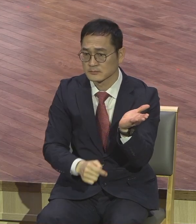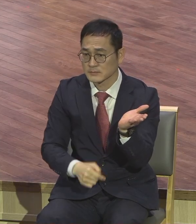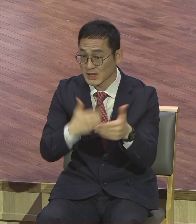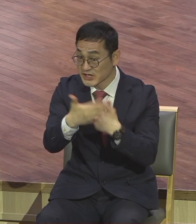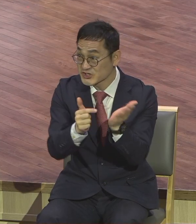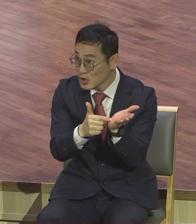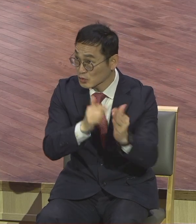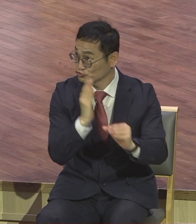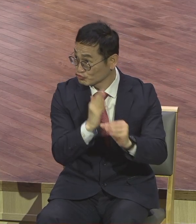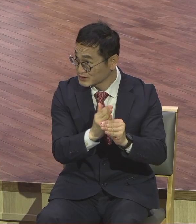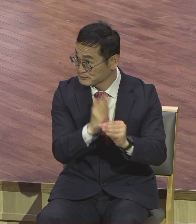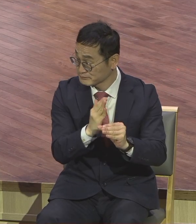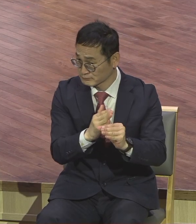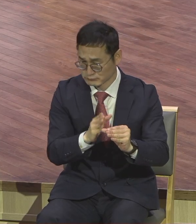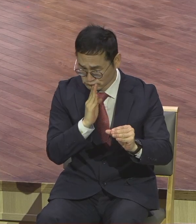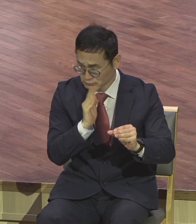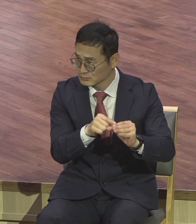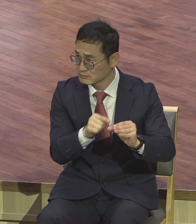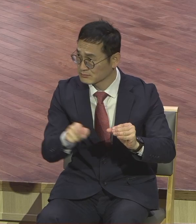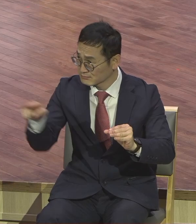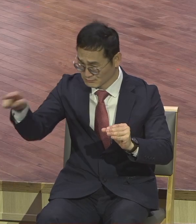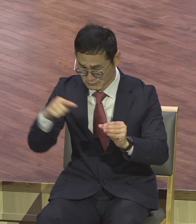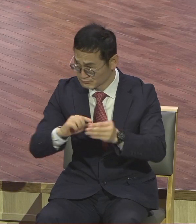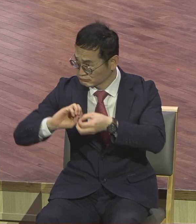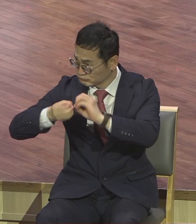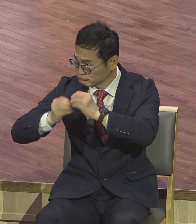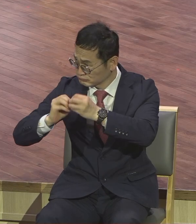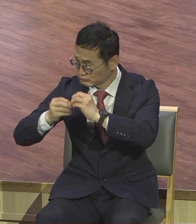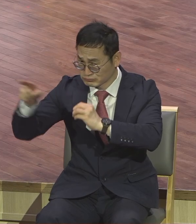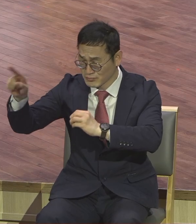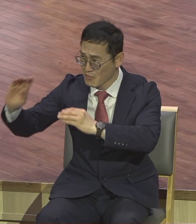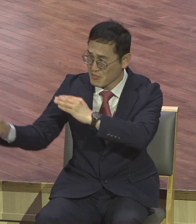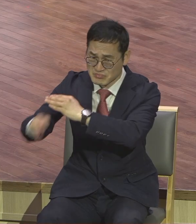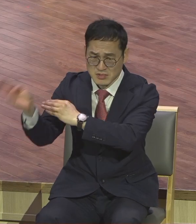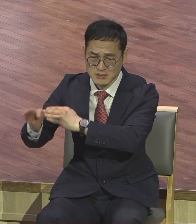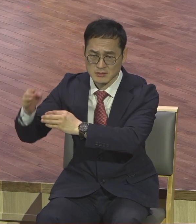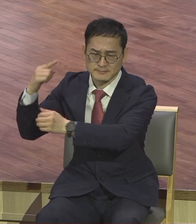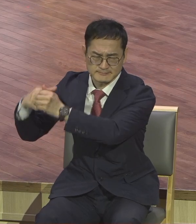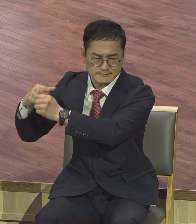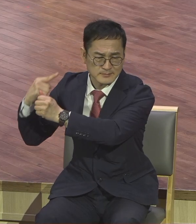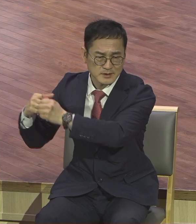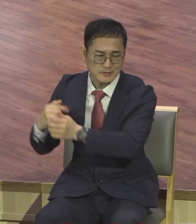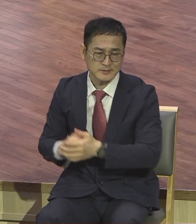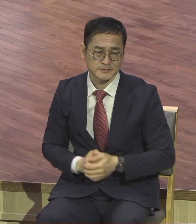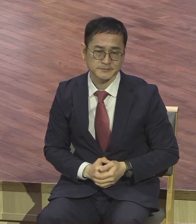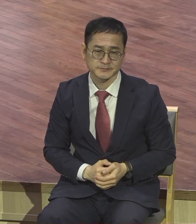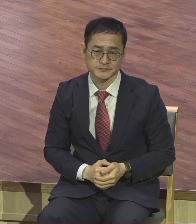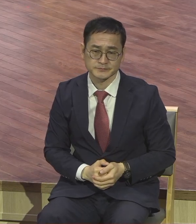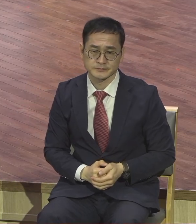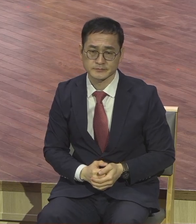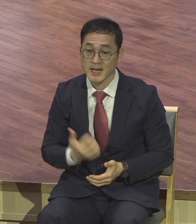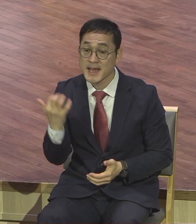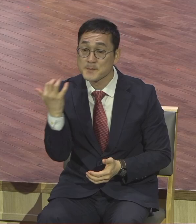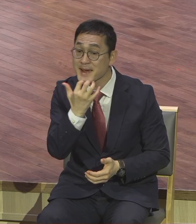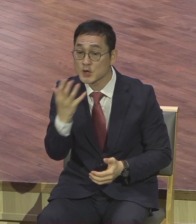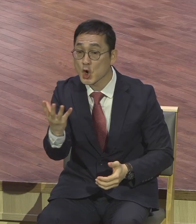라고 그렇게 강조를 했어요. 당시 이 베드로 대성당 여러분